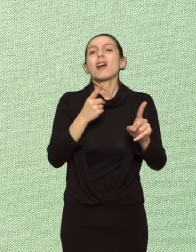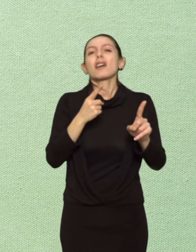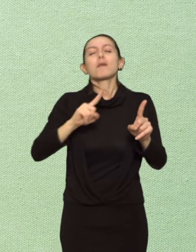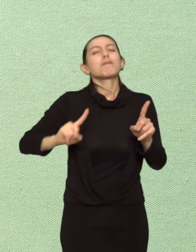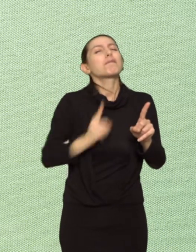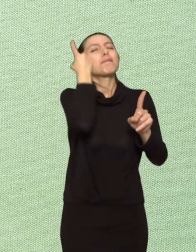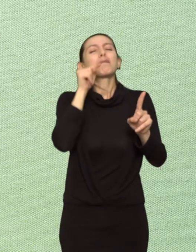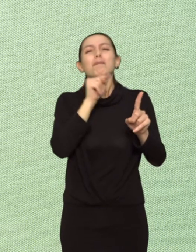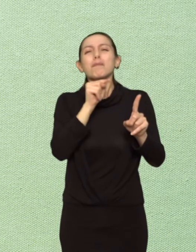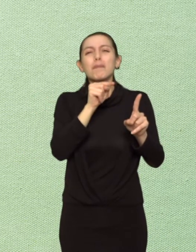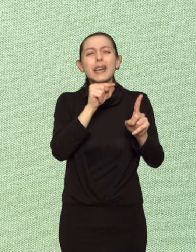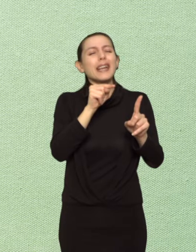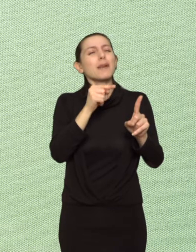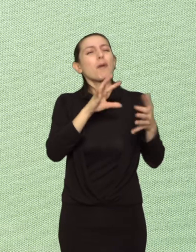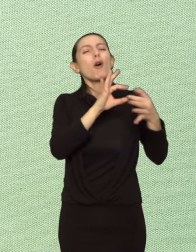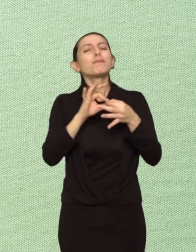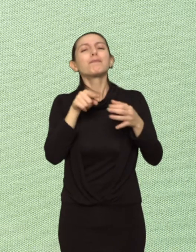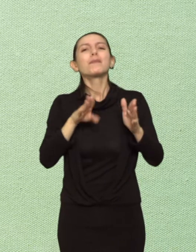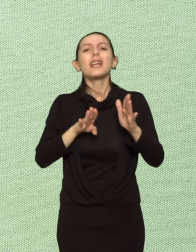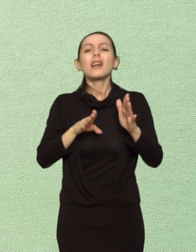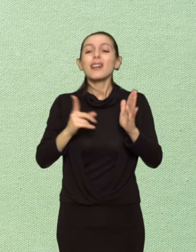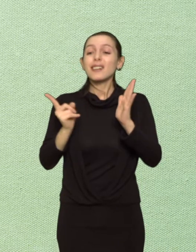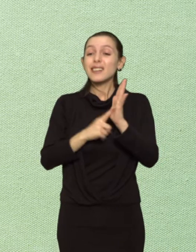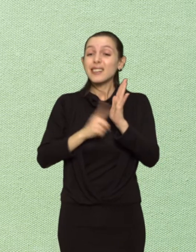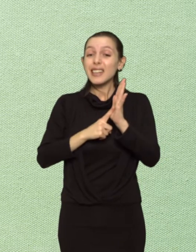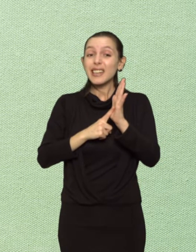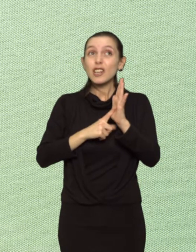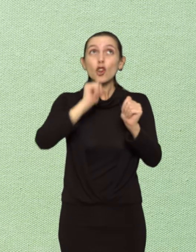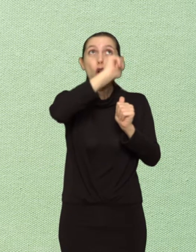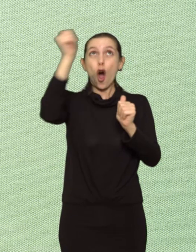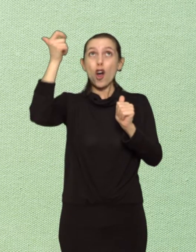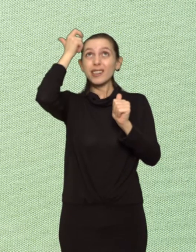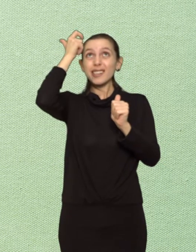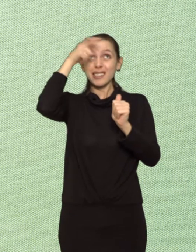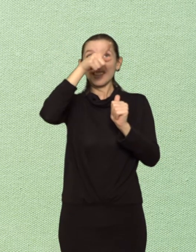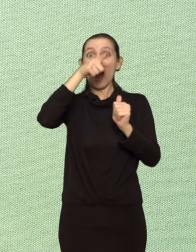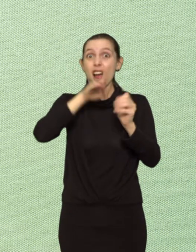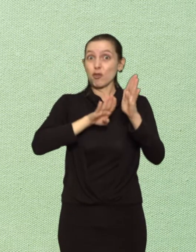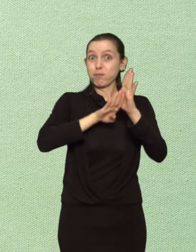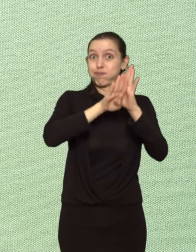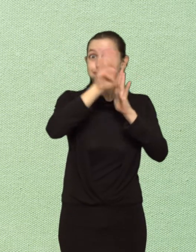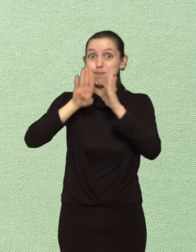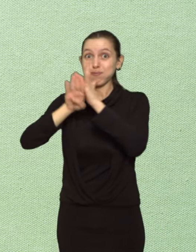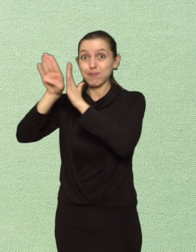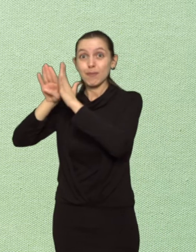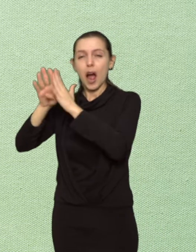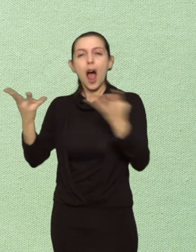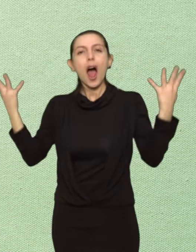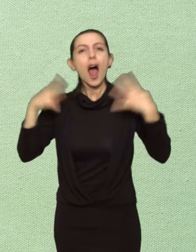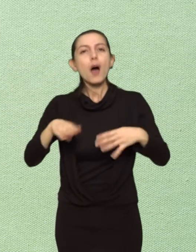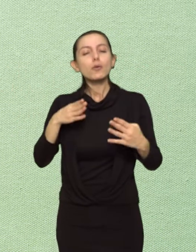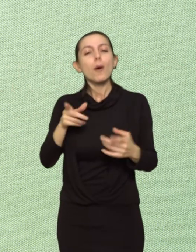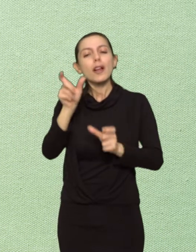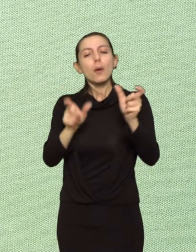la sviluppo dei diritti in tutti i paesi aiuti a cambiare l'approccio internazionale